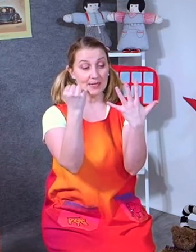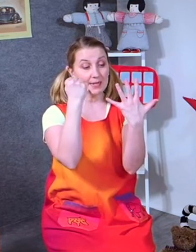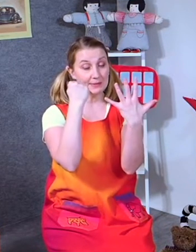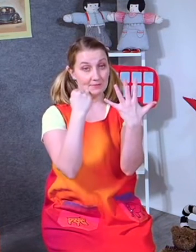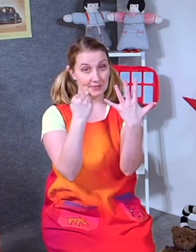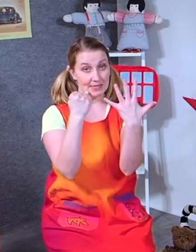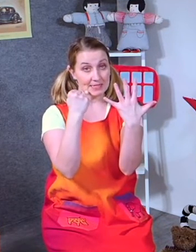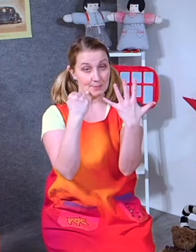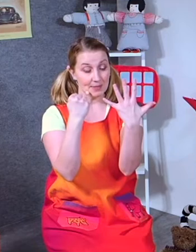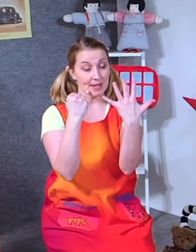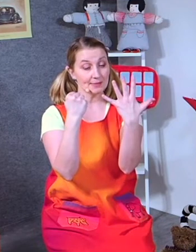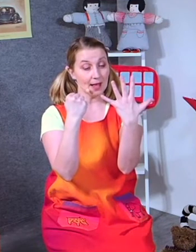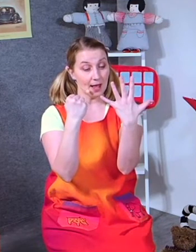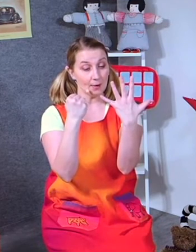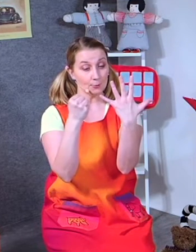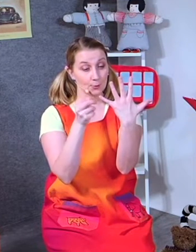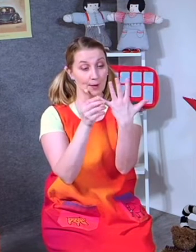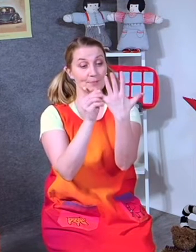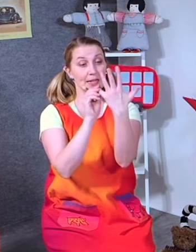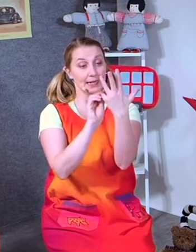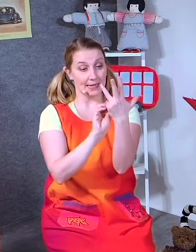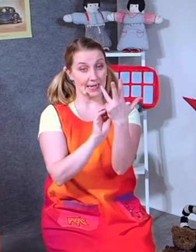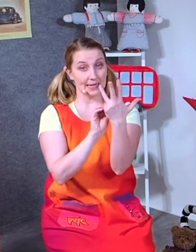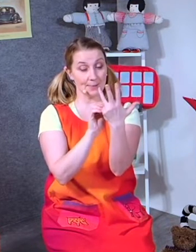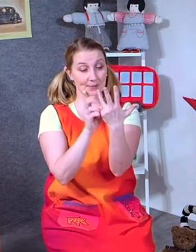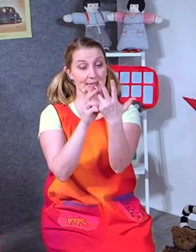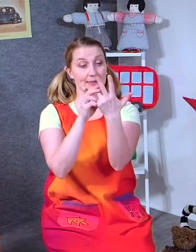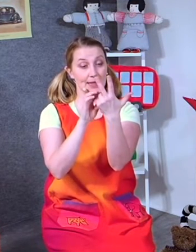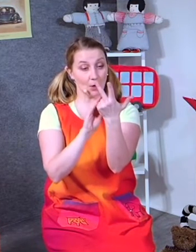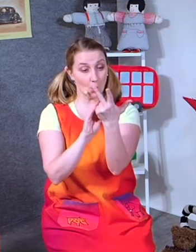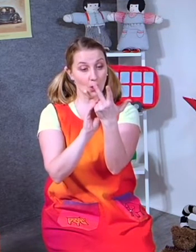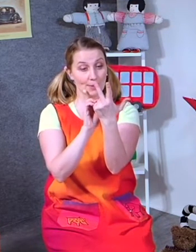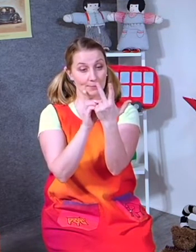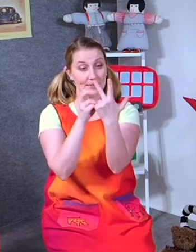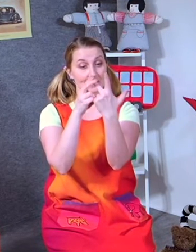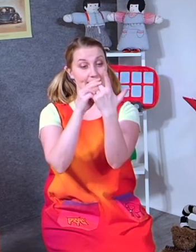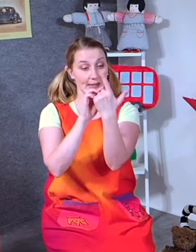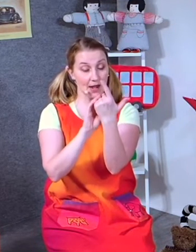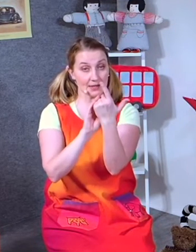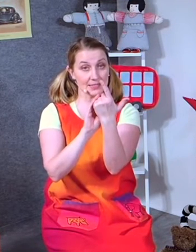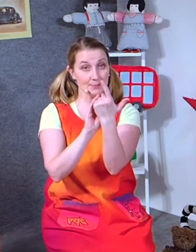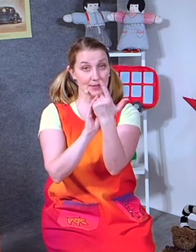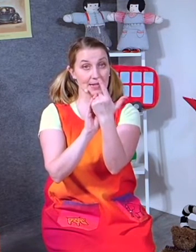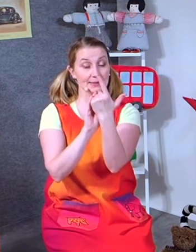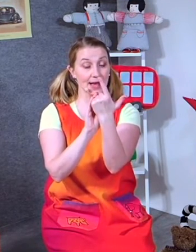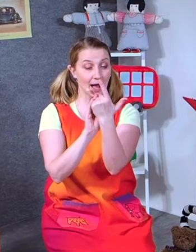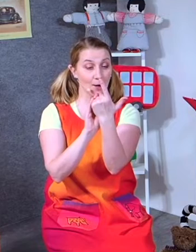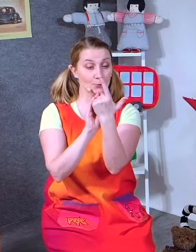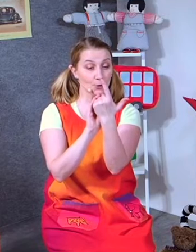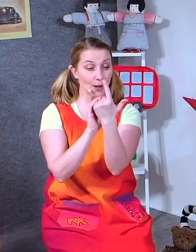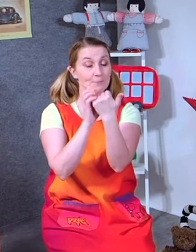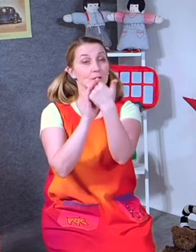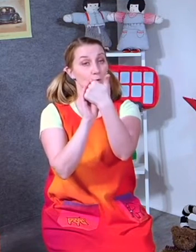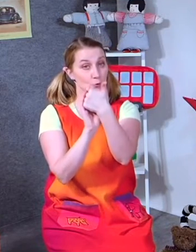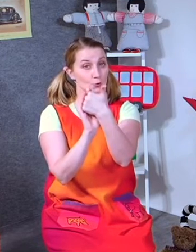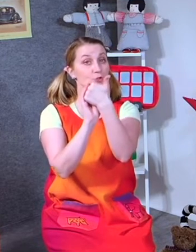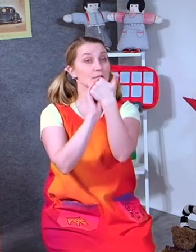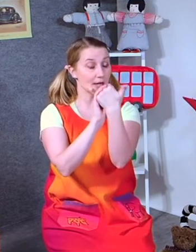pientä, 5 pientä autoa, 4 pientä, 3 pientä, 2 pientä autoa, 1